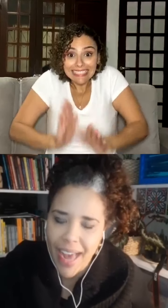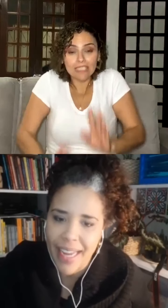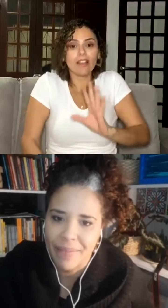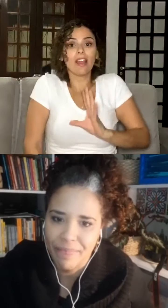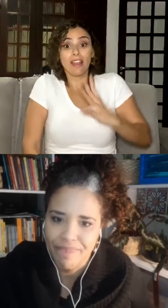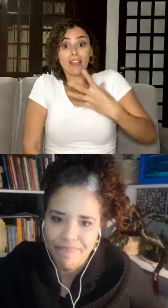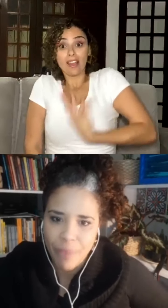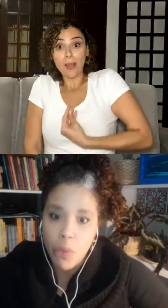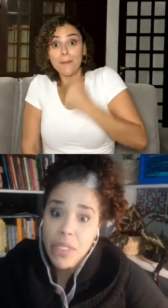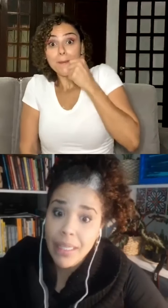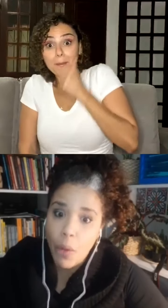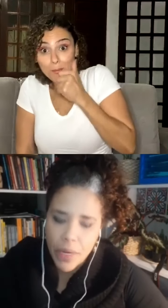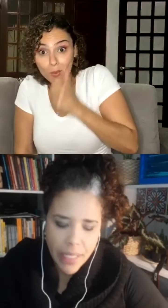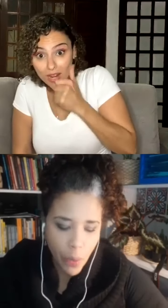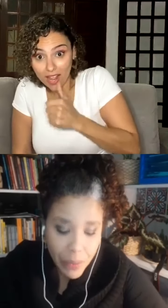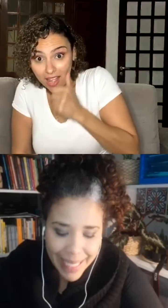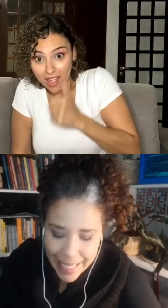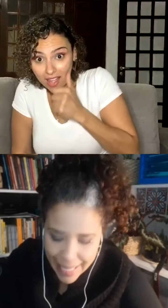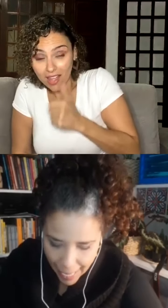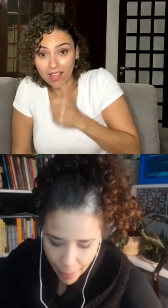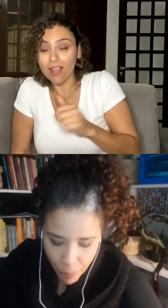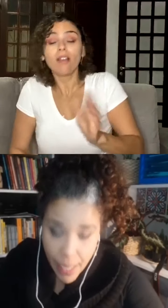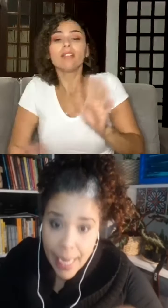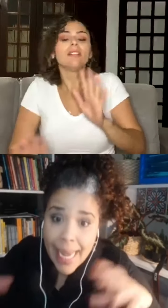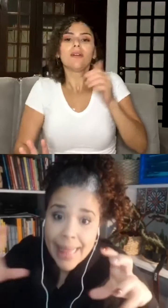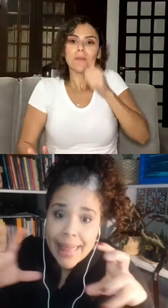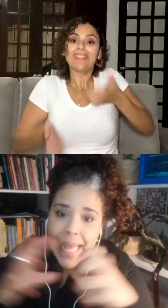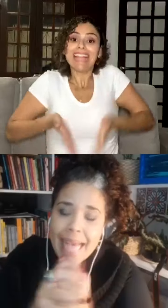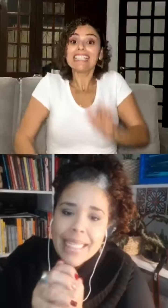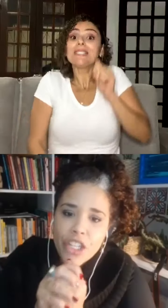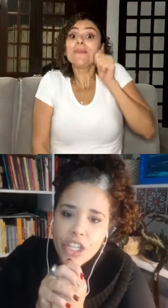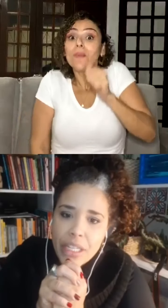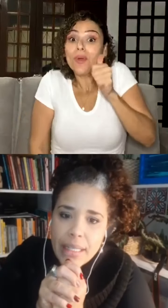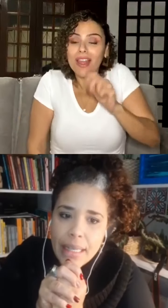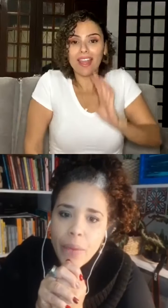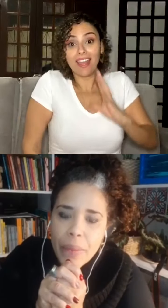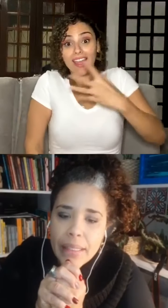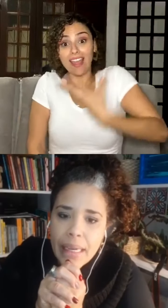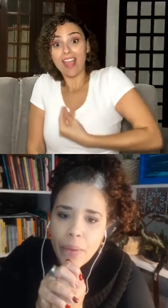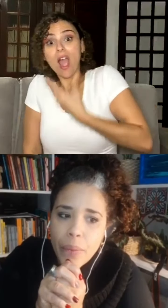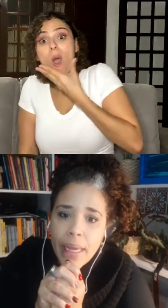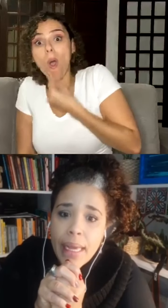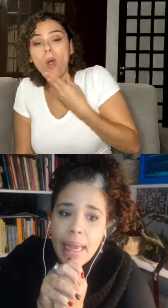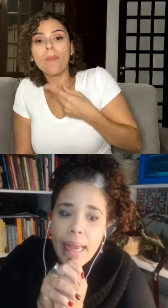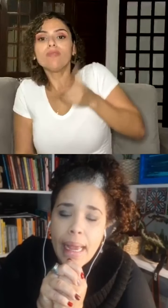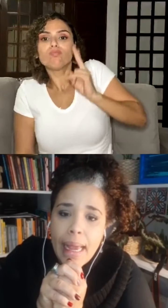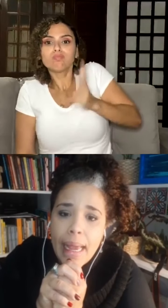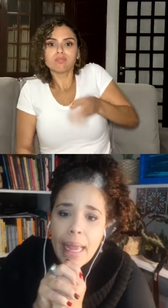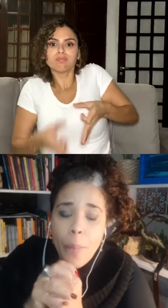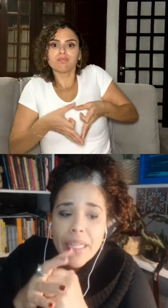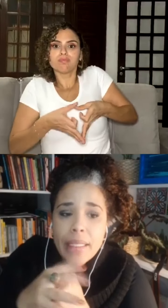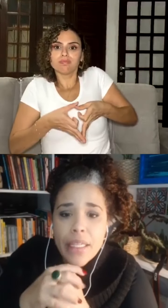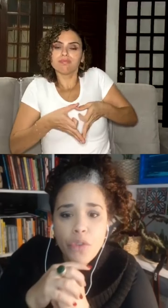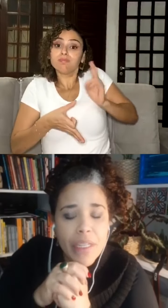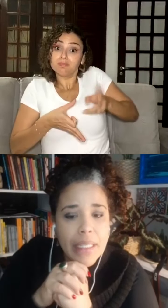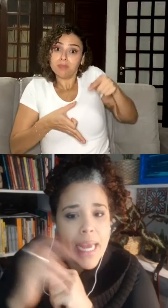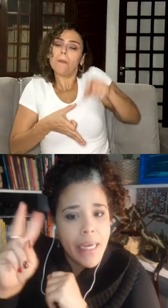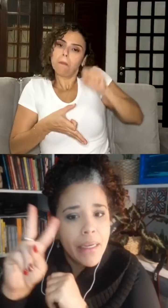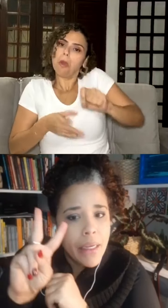desejarem, ou se tal coisa acontecer. Nessa gestação, então, eu preciso